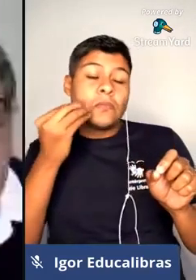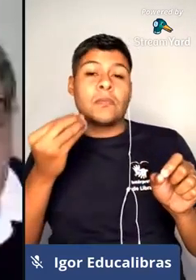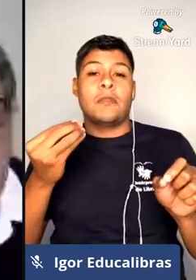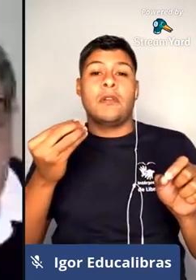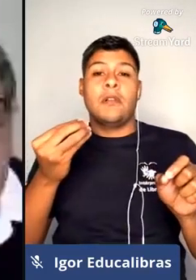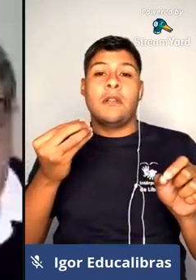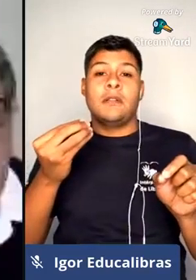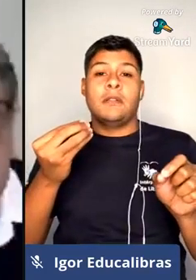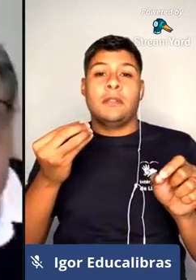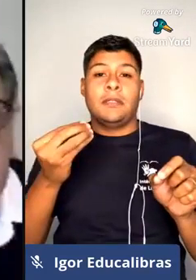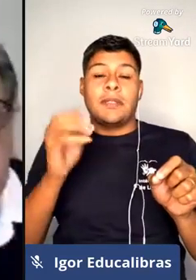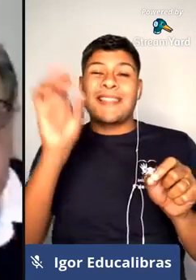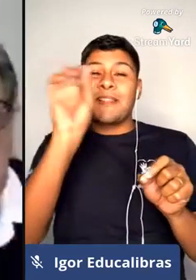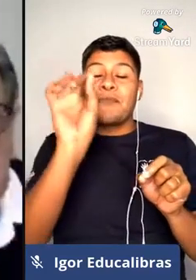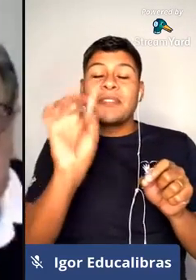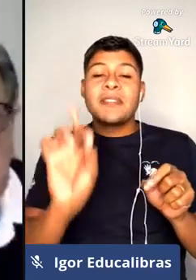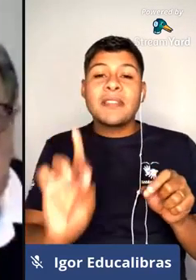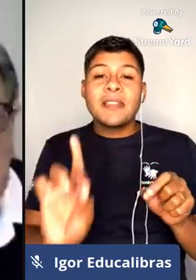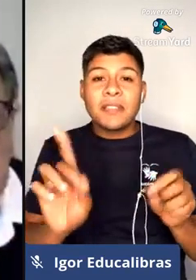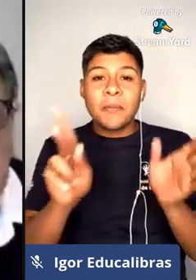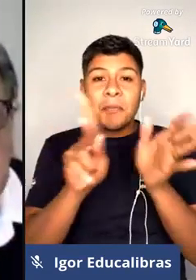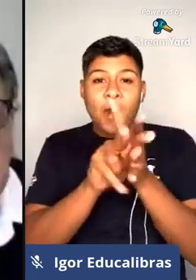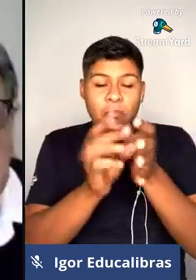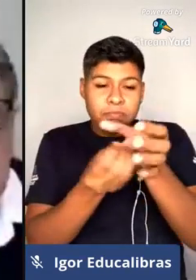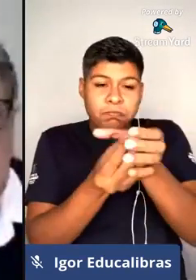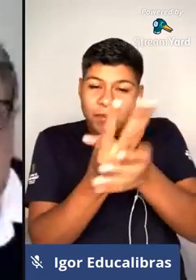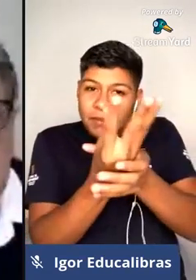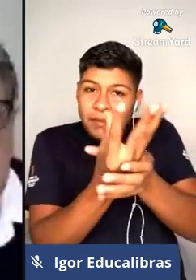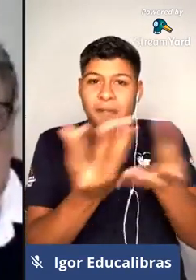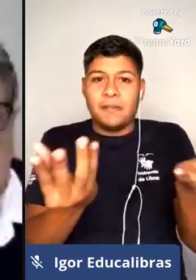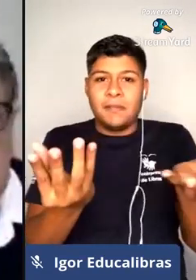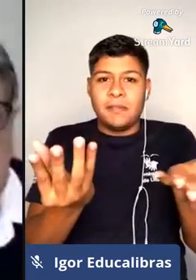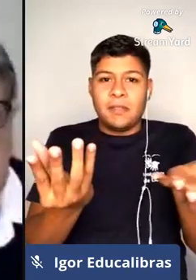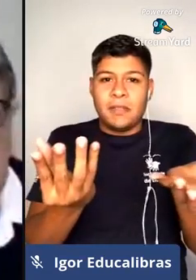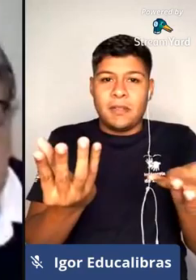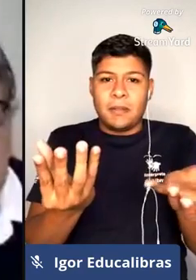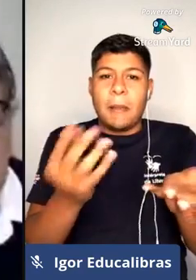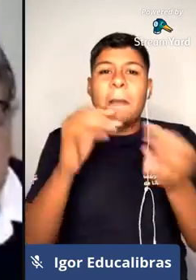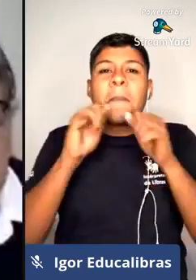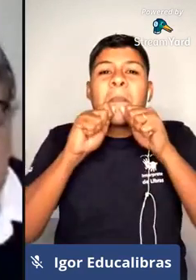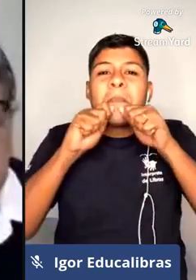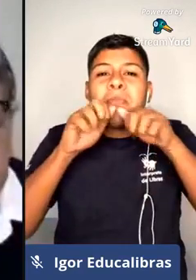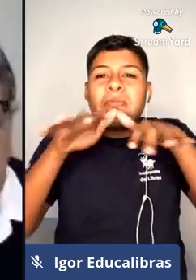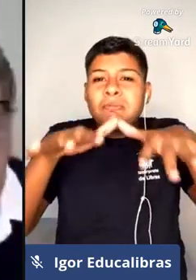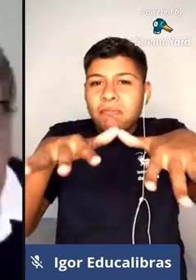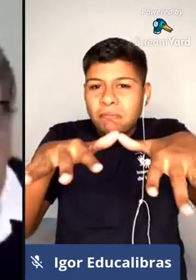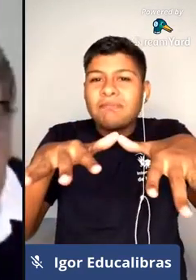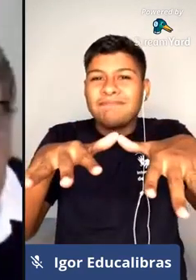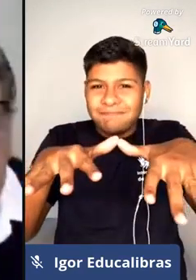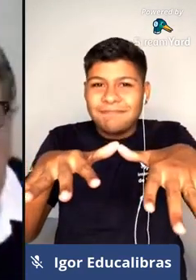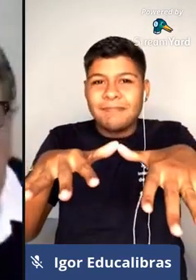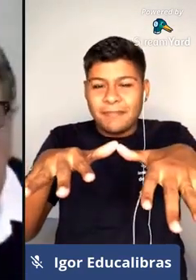às deficiências de origem, né, das congenias. Bem,